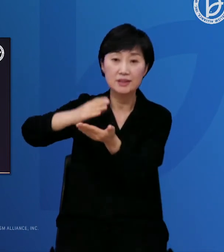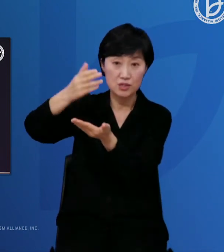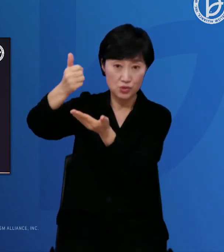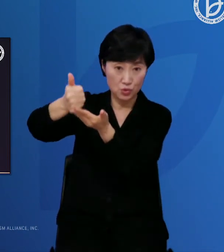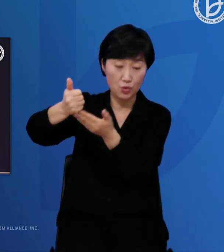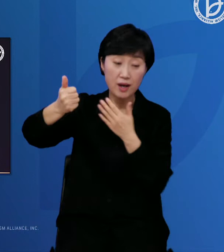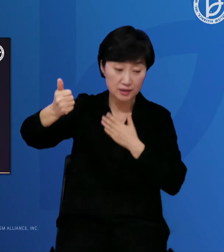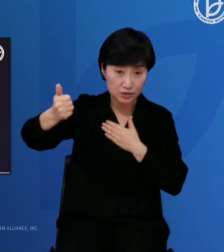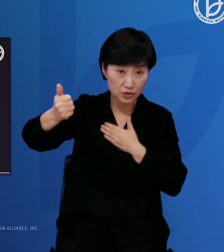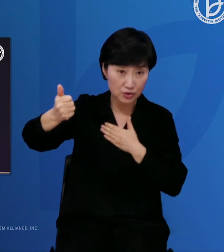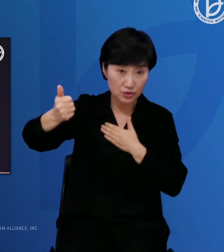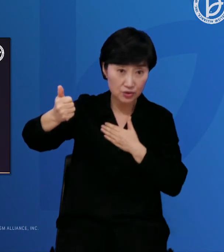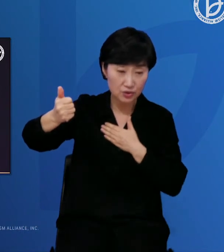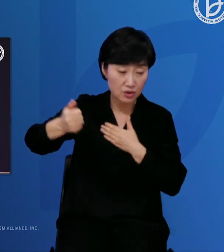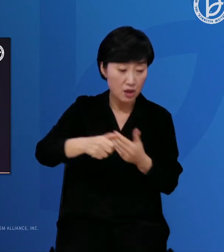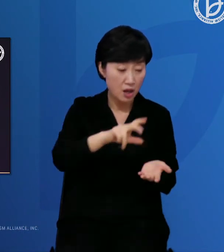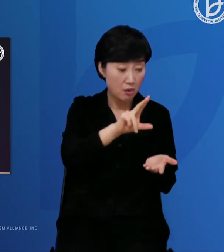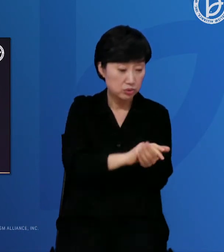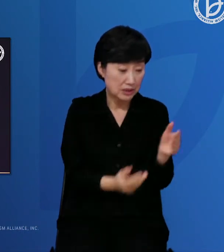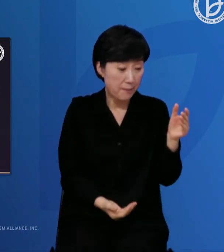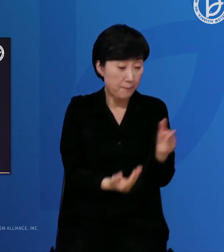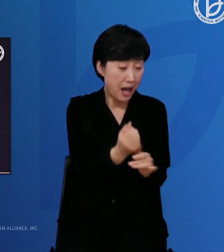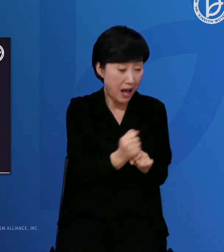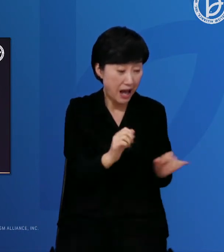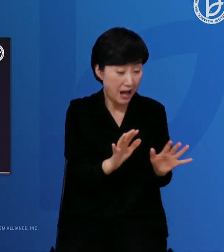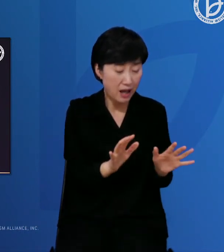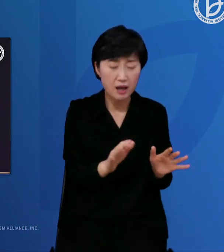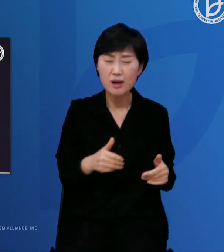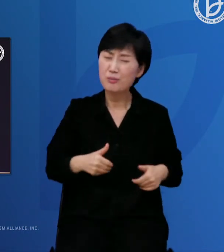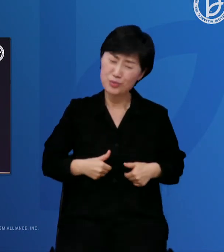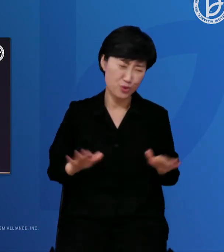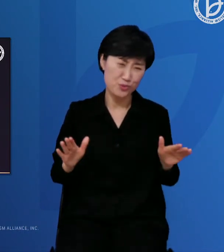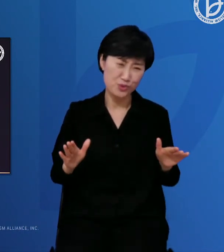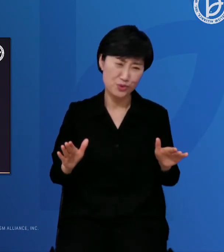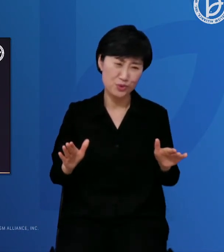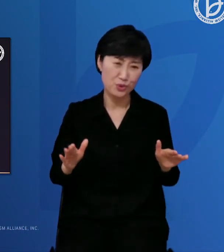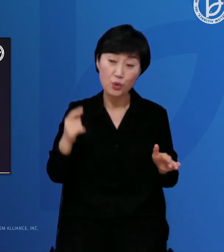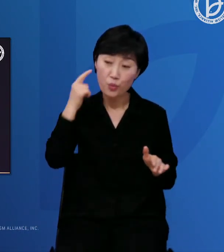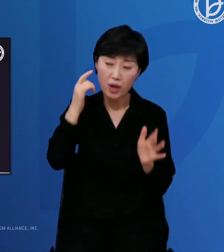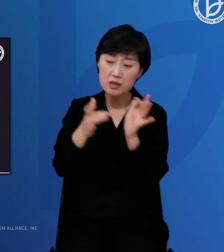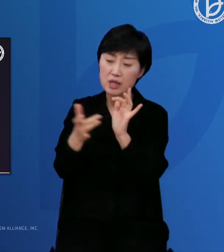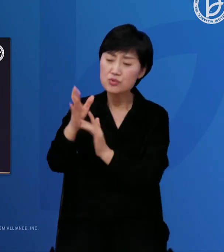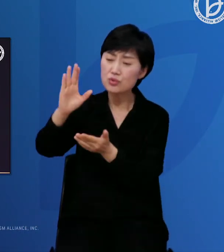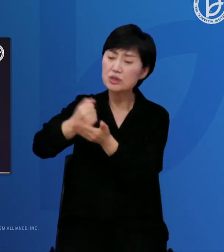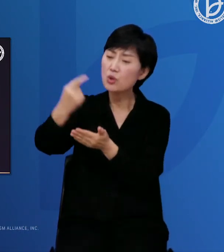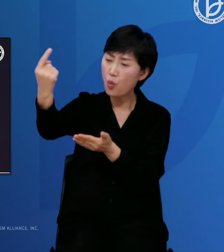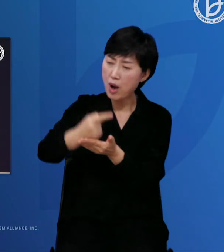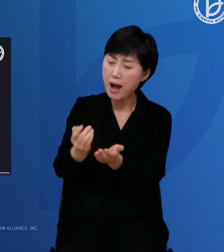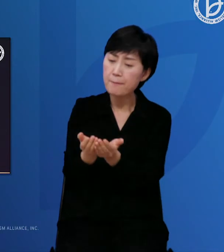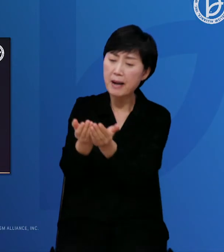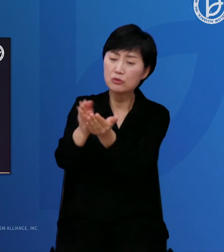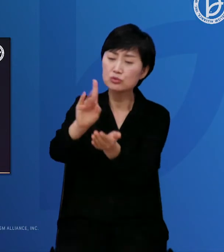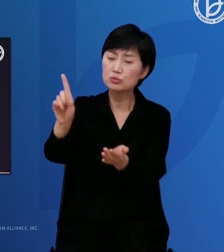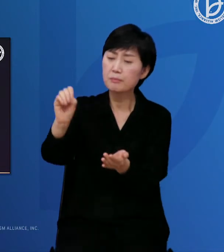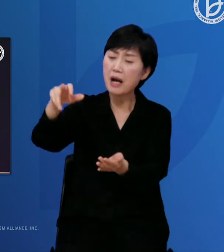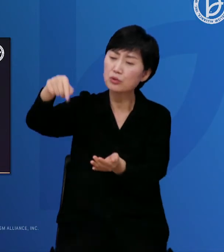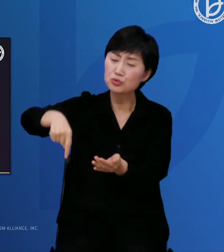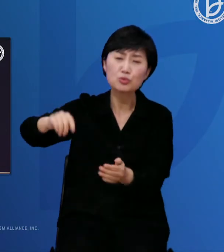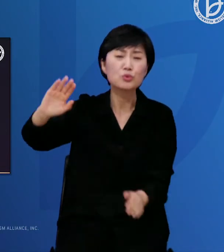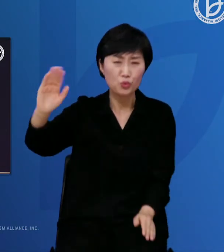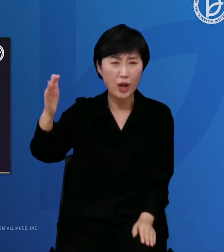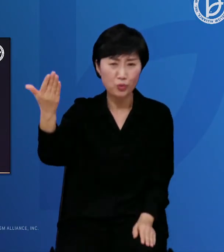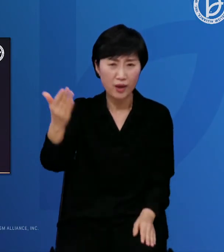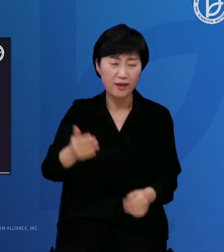앞에 나타났다니까요. There's no need for you to fear or worry because even if you are faced with difficulties or problems, we see that Satan stands before